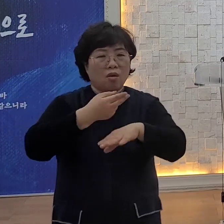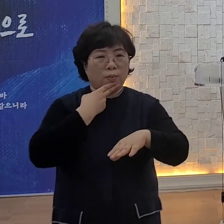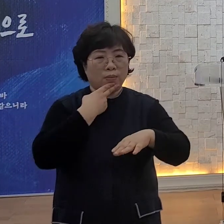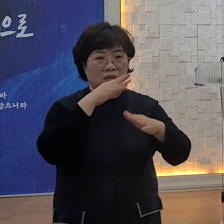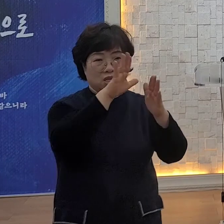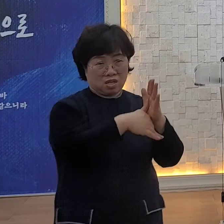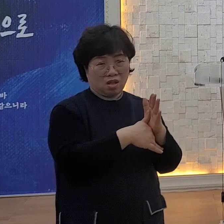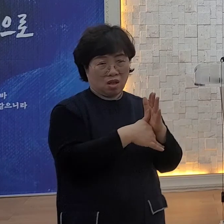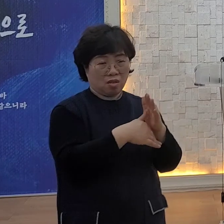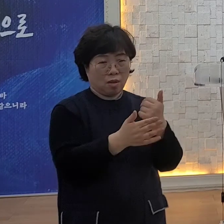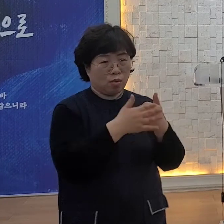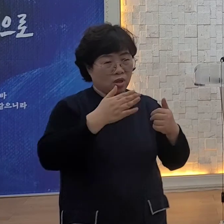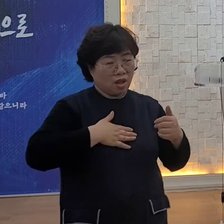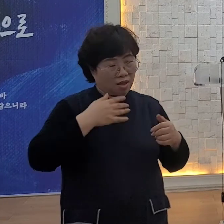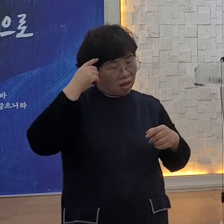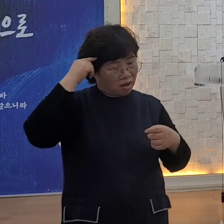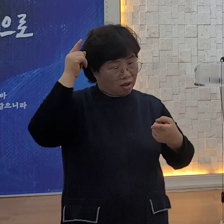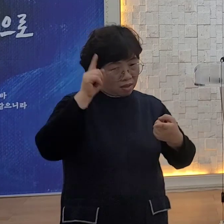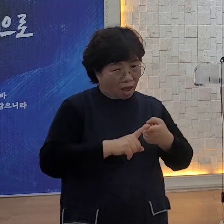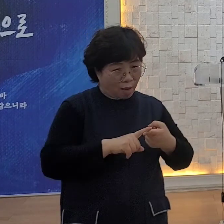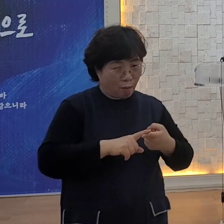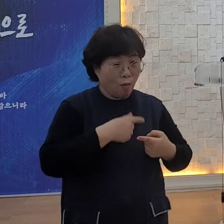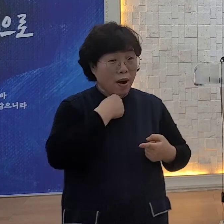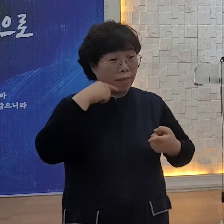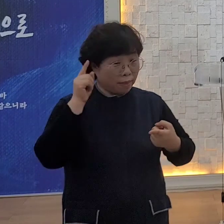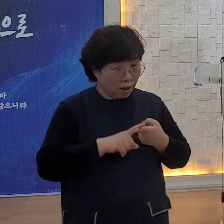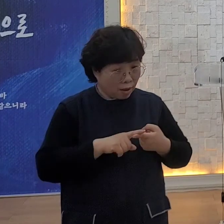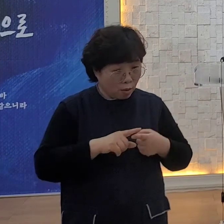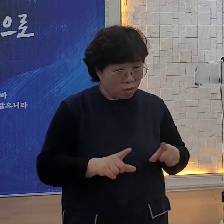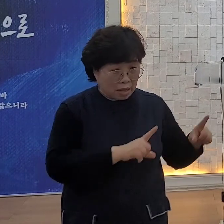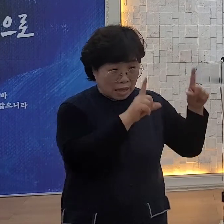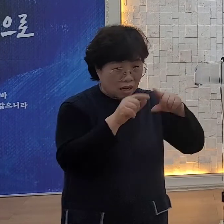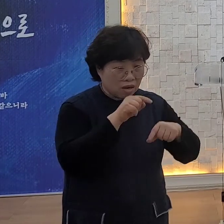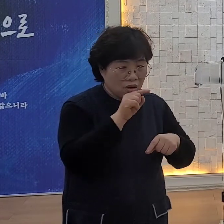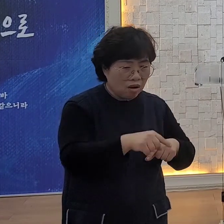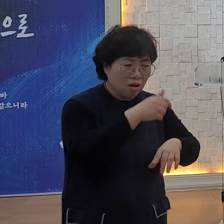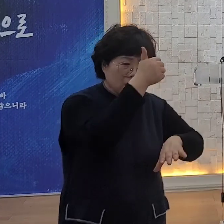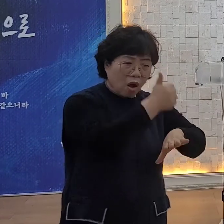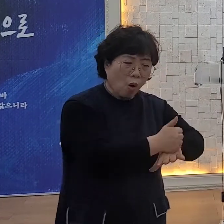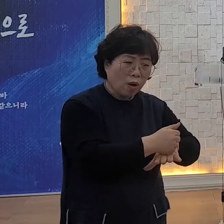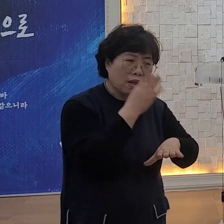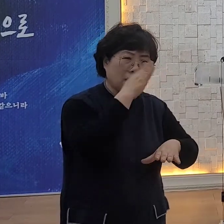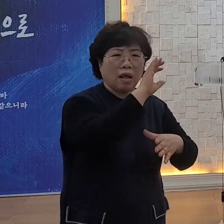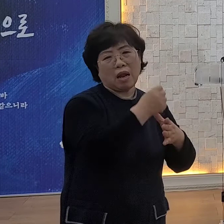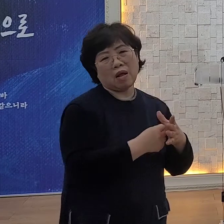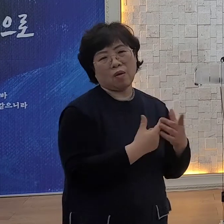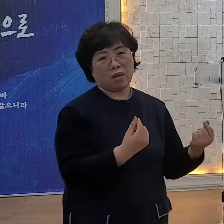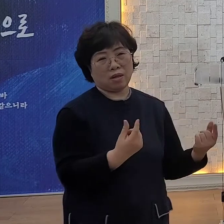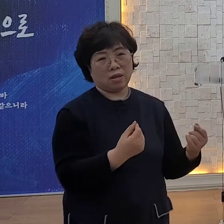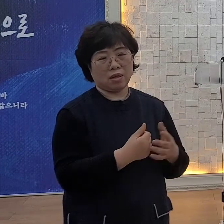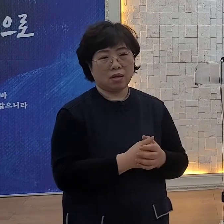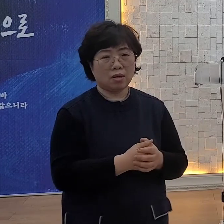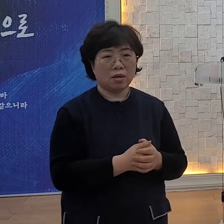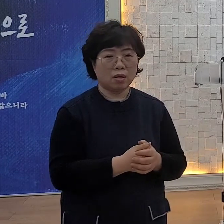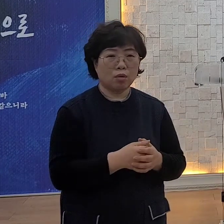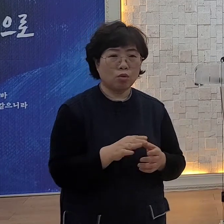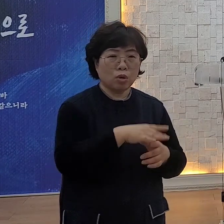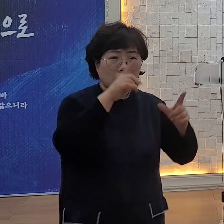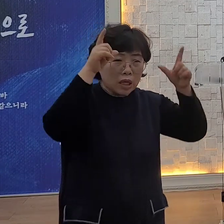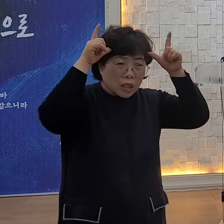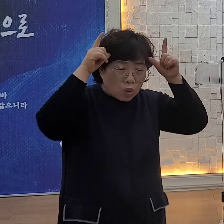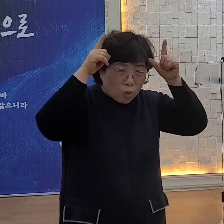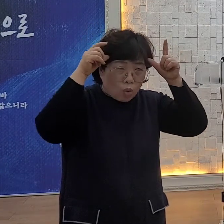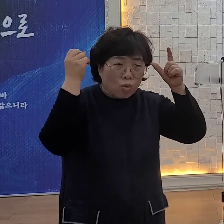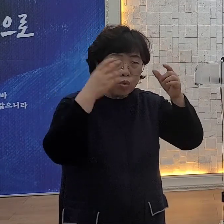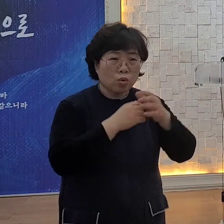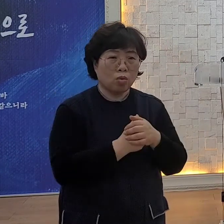그러니까 자기가 하고 싶은 대로 사는 게 타락이란 말이에요. 우리는 아까 그랬잖아요. 아까 제가 소를 보면서, 호랑이를